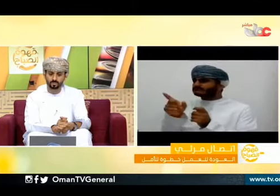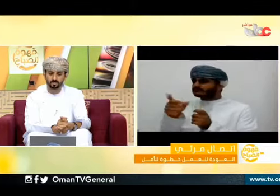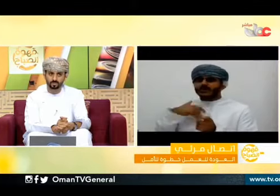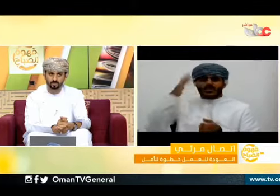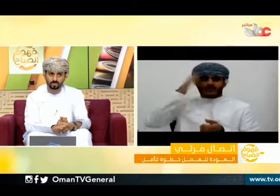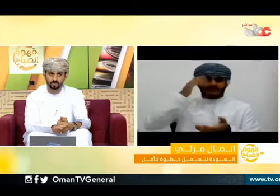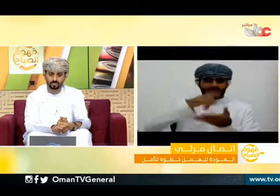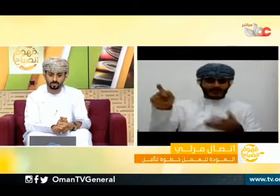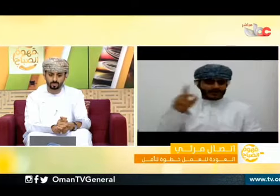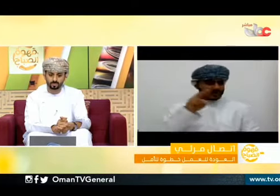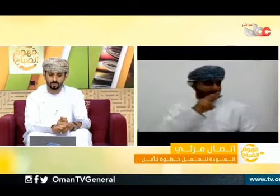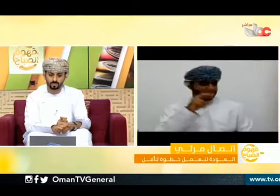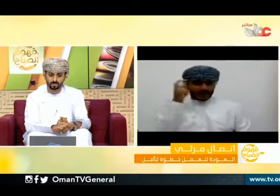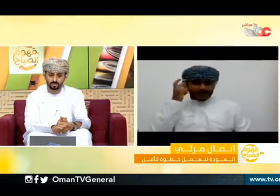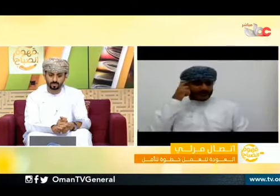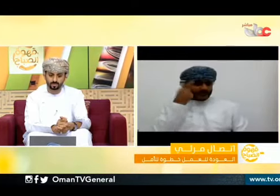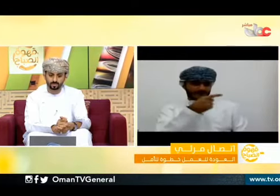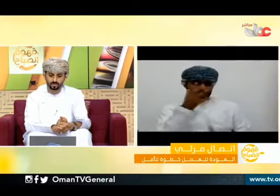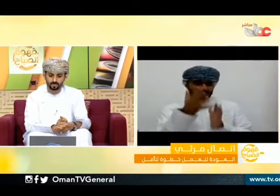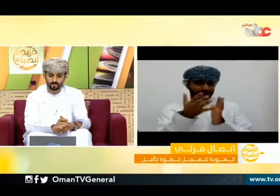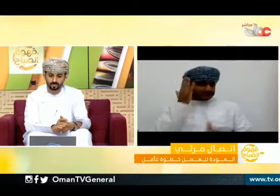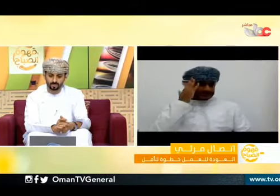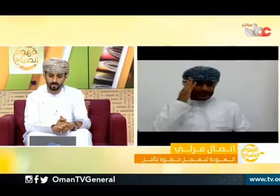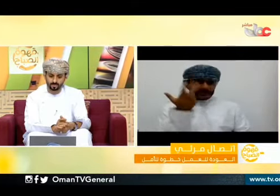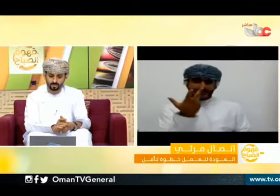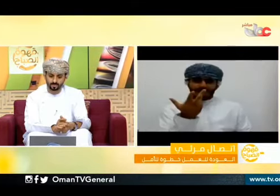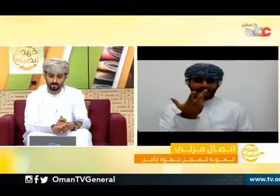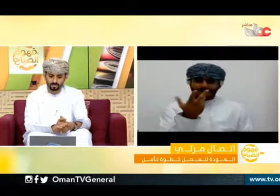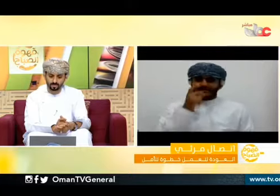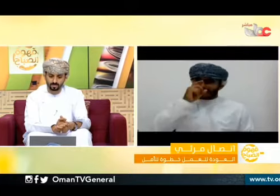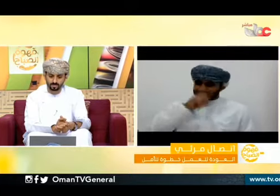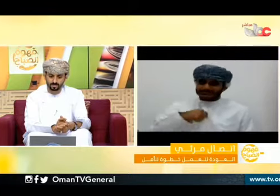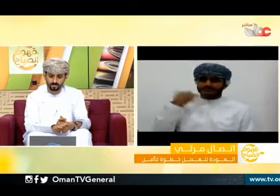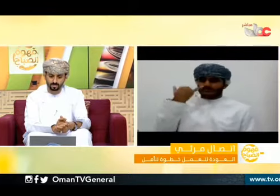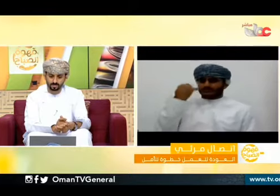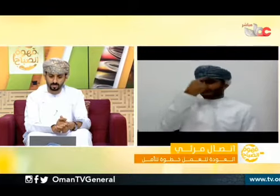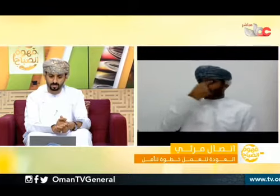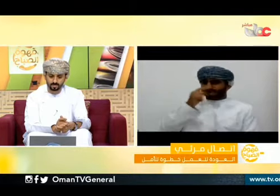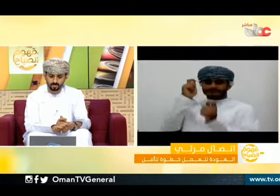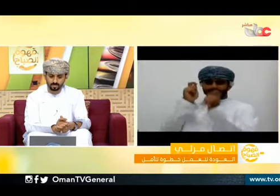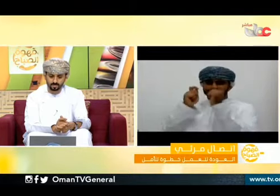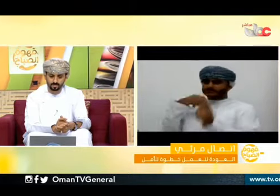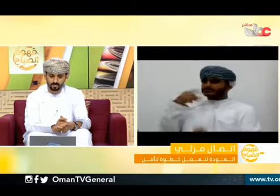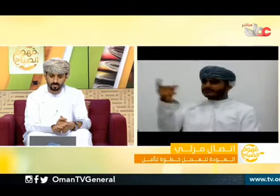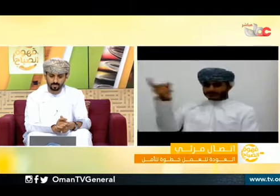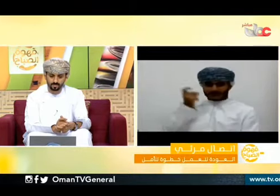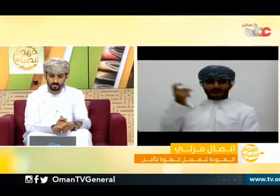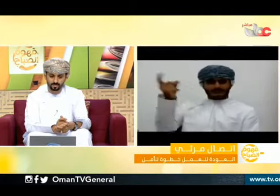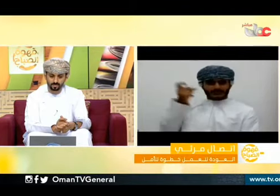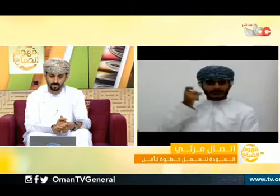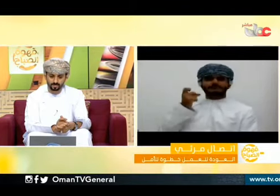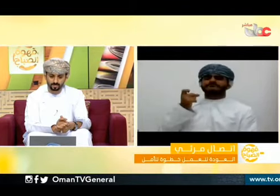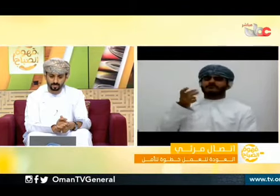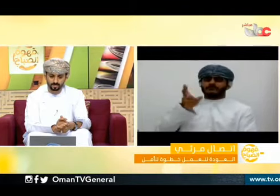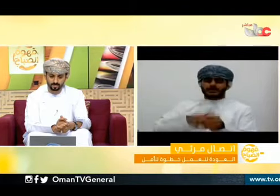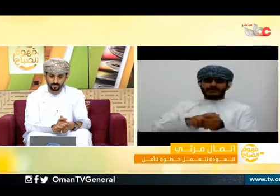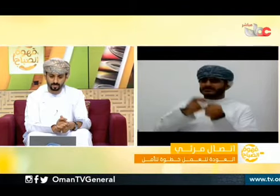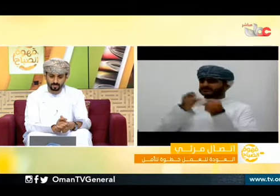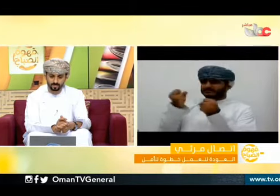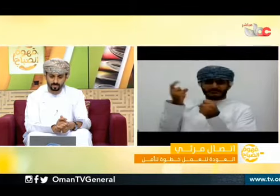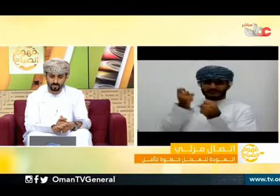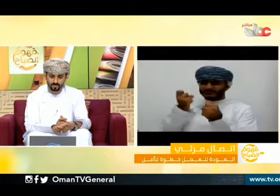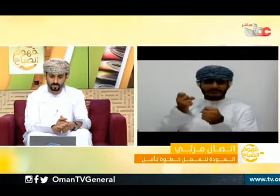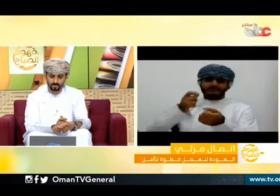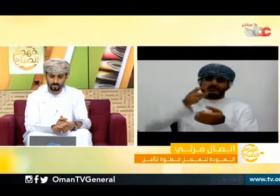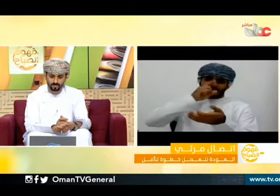يعني توضح بعض الإيماءات وأفهم من قبله، وأيضا لا بد أنها تكون الإيماءات واضحة